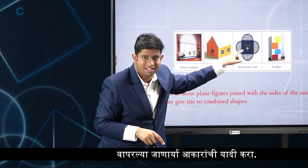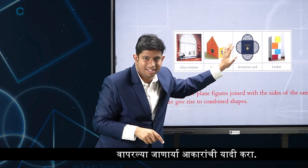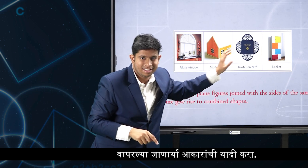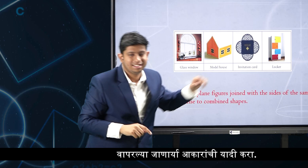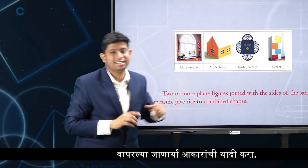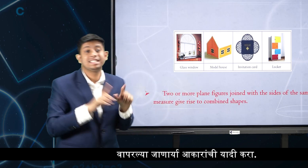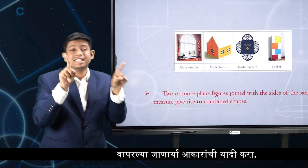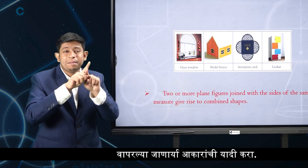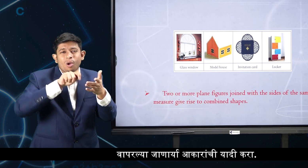करा.